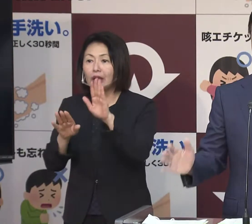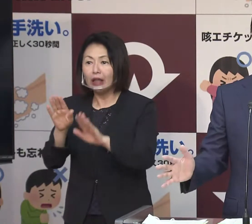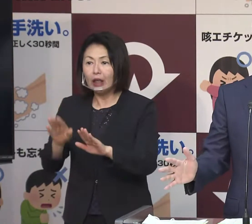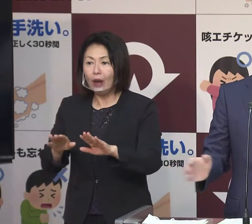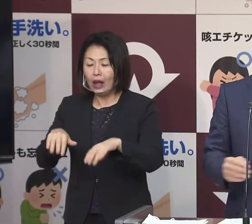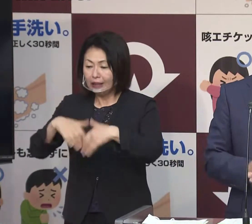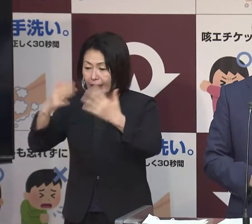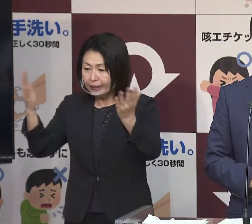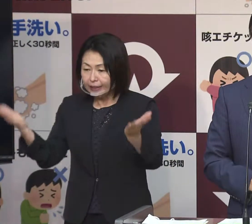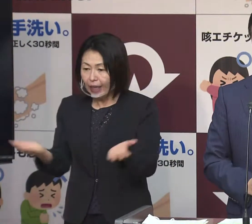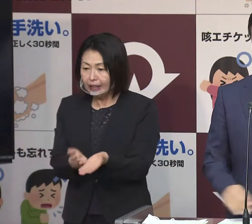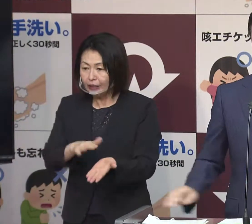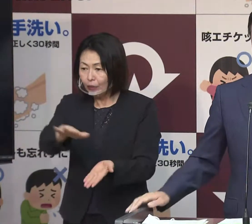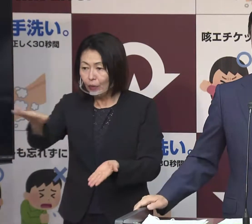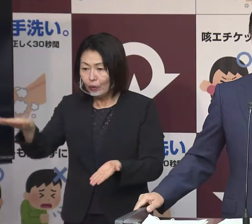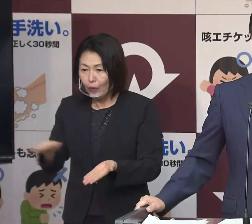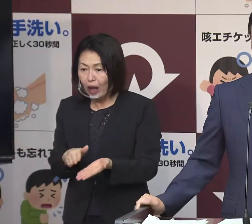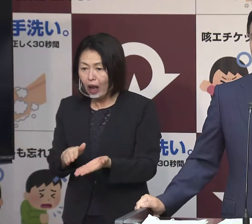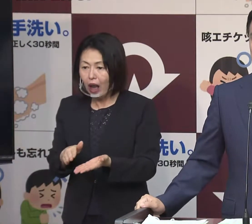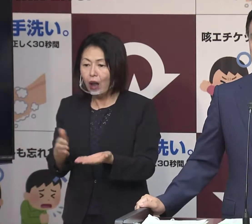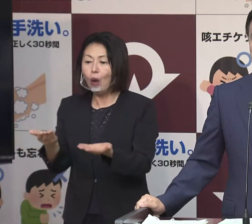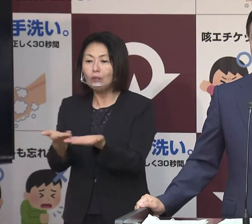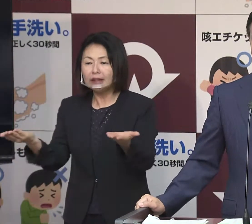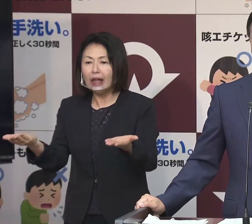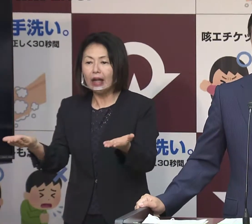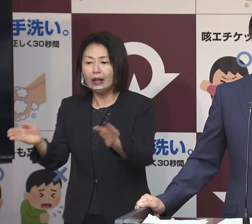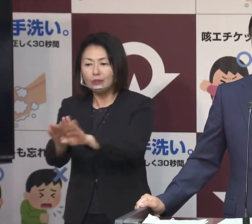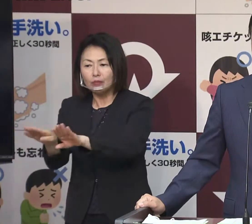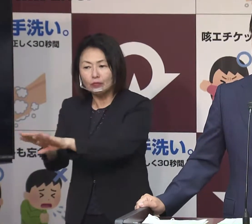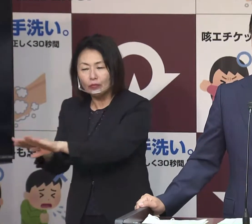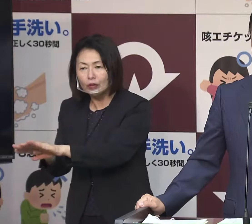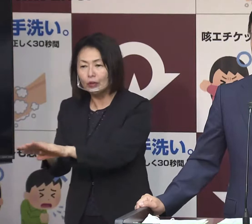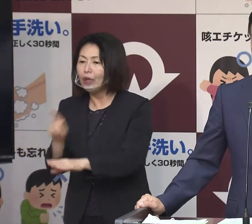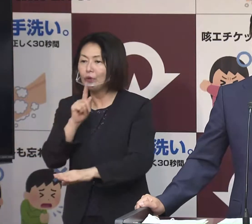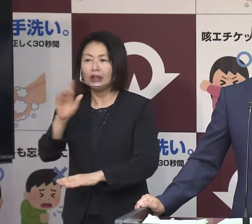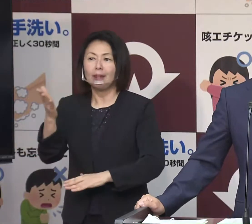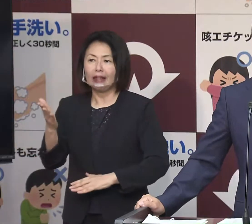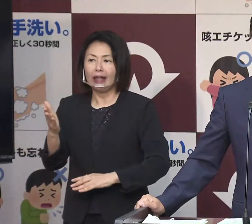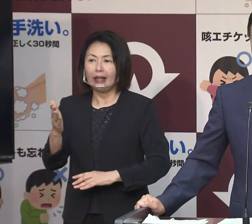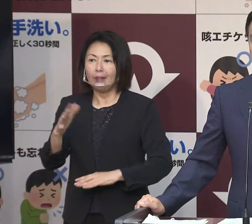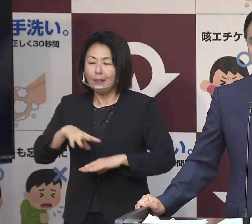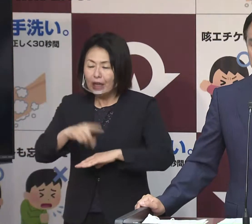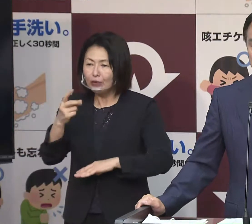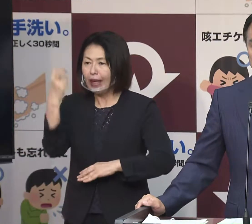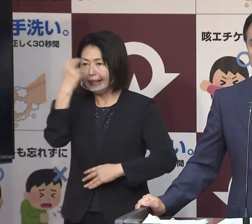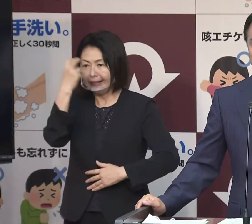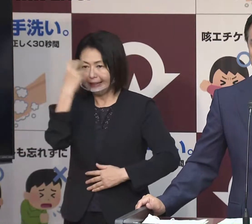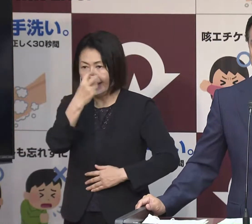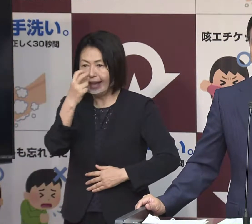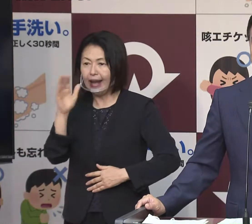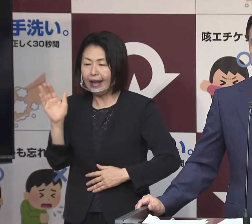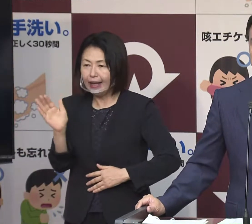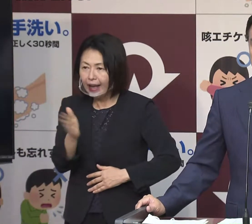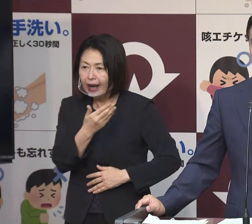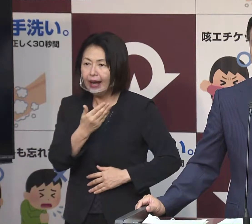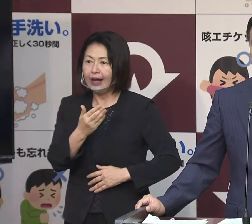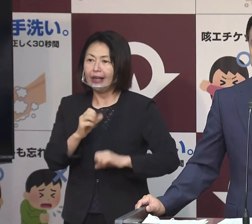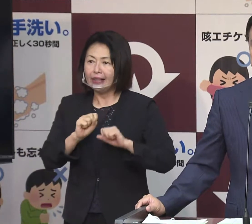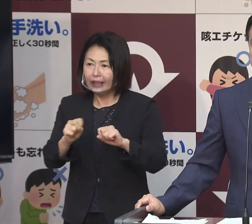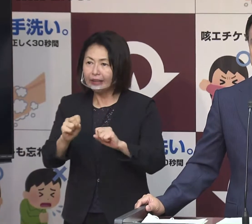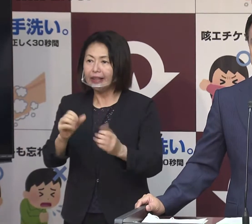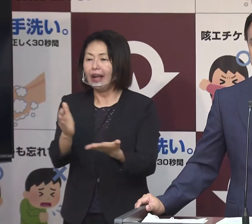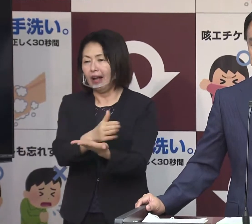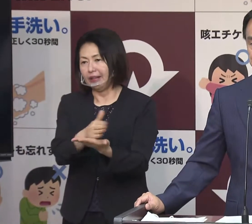ア全体で、休業要請ということは考えておりませんけれども、これは まず検査をしっかりと迅速に行ってからと、その上で判断していきたいと思います